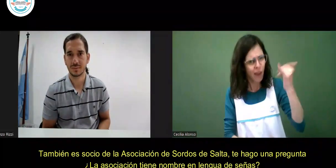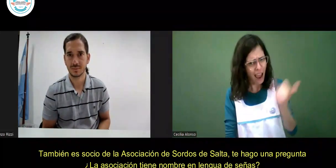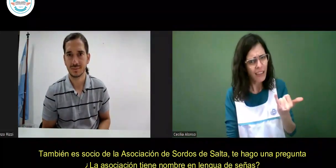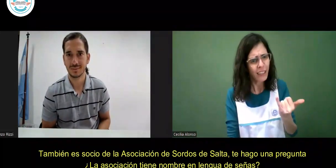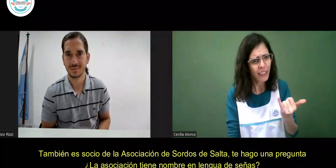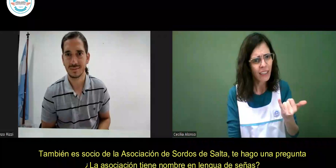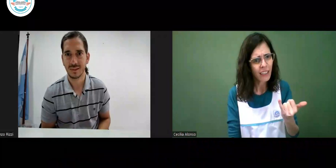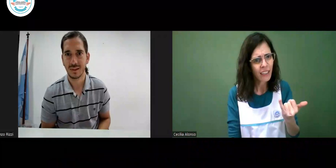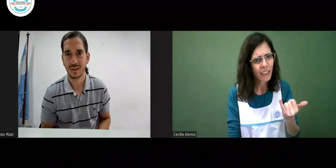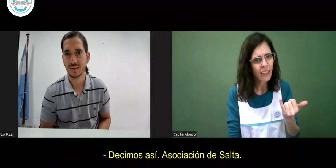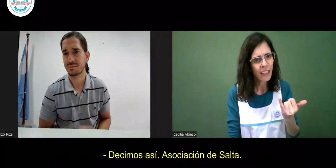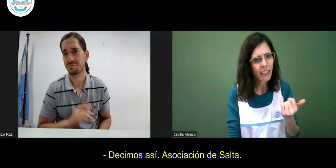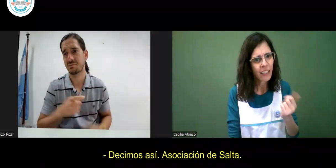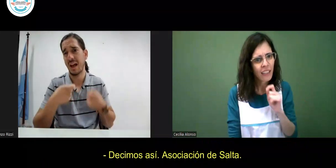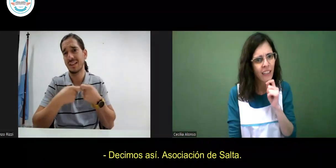de señas?